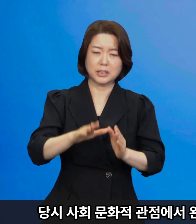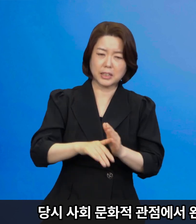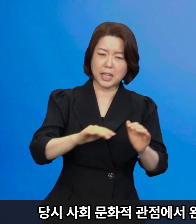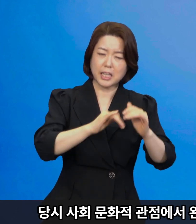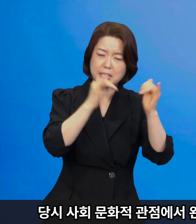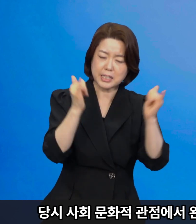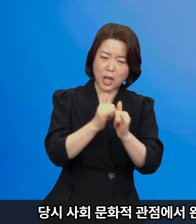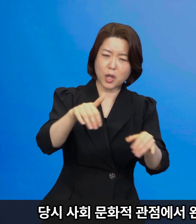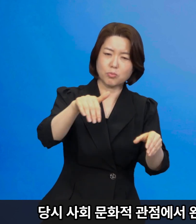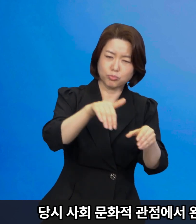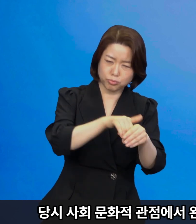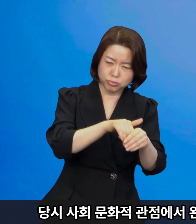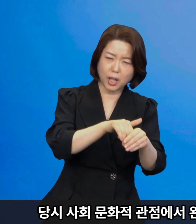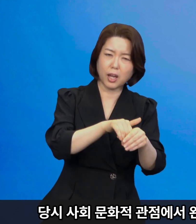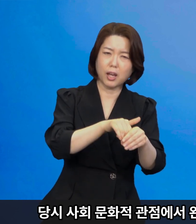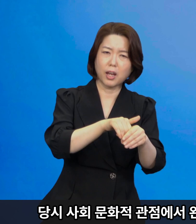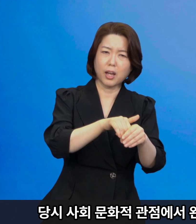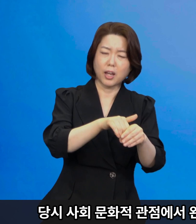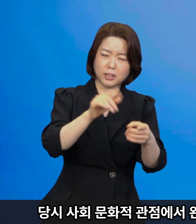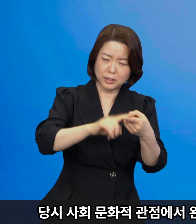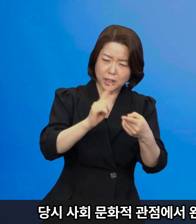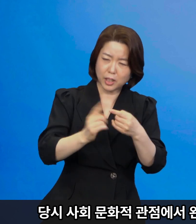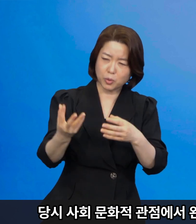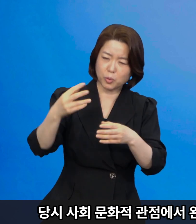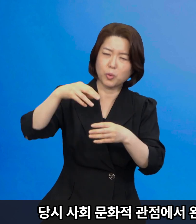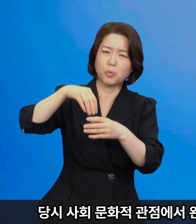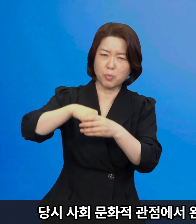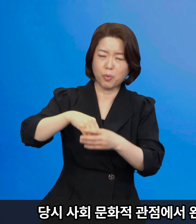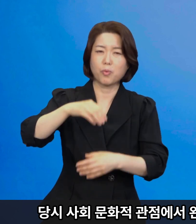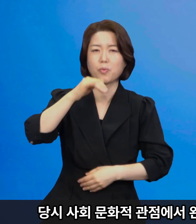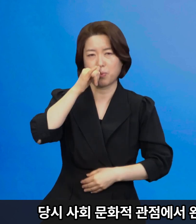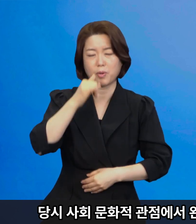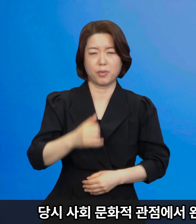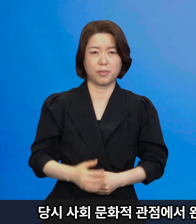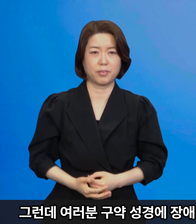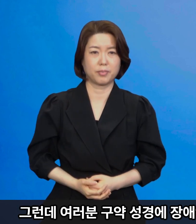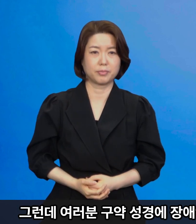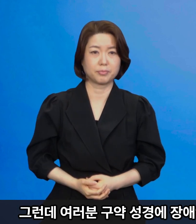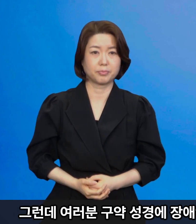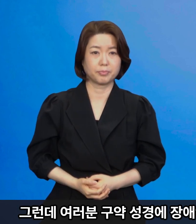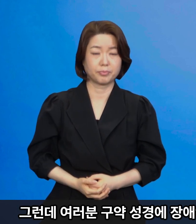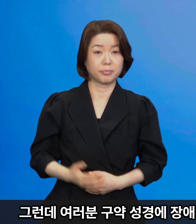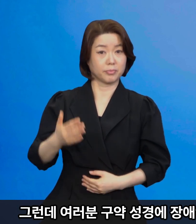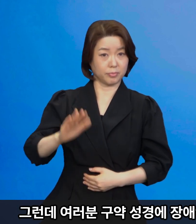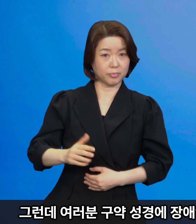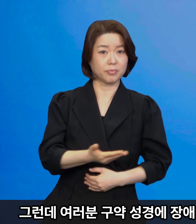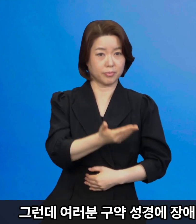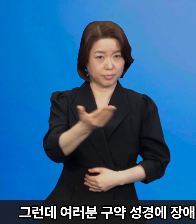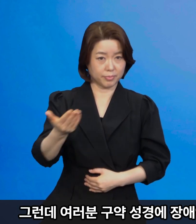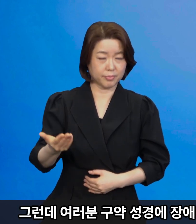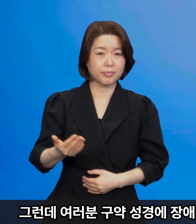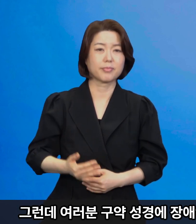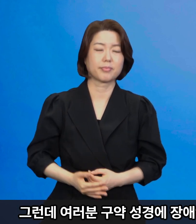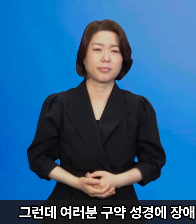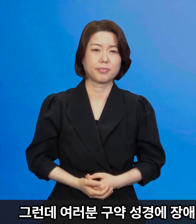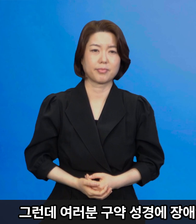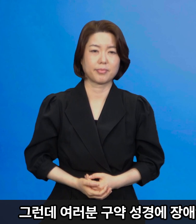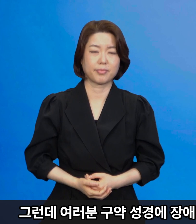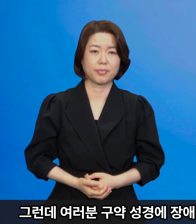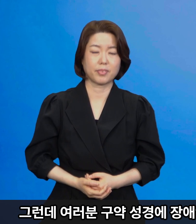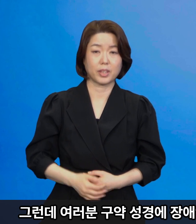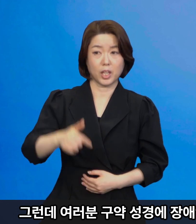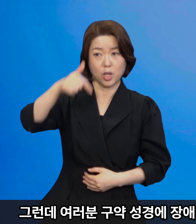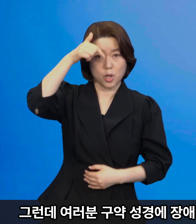문화적 관점에서 완전히 벗어날 수 없었기 때문입니다. 그런데 여러분,